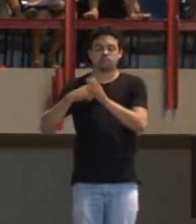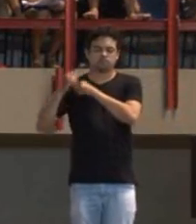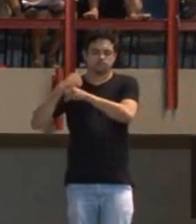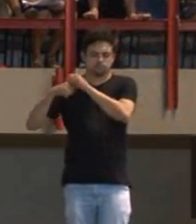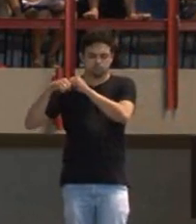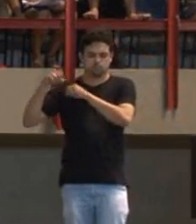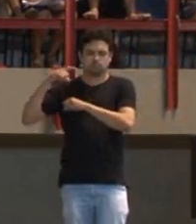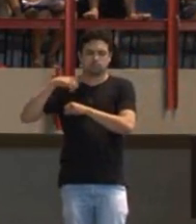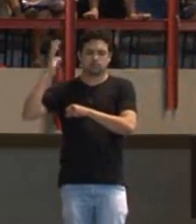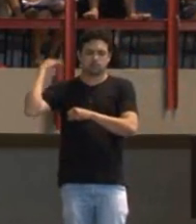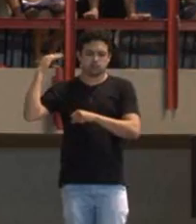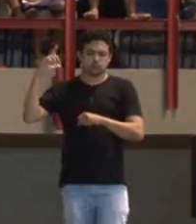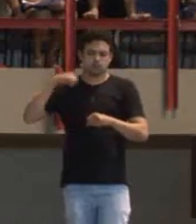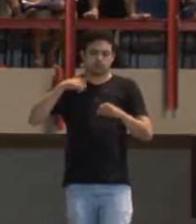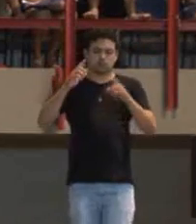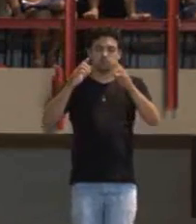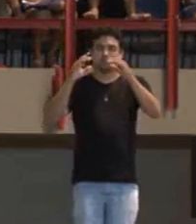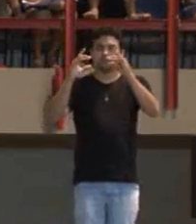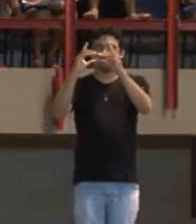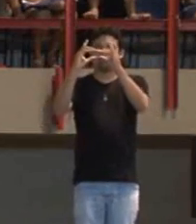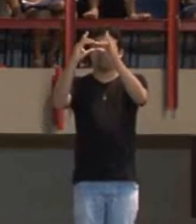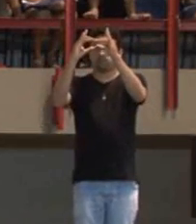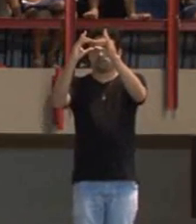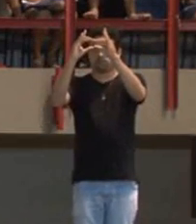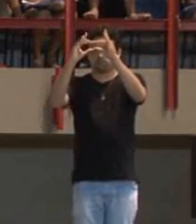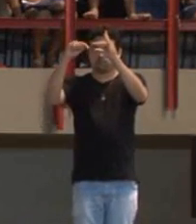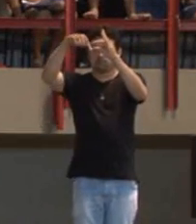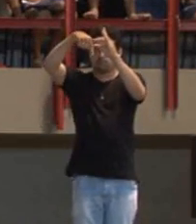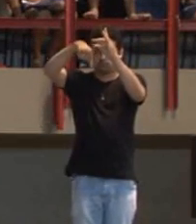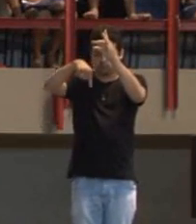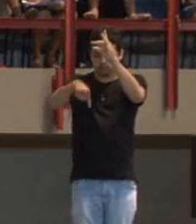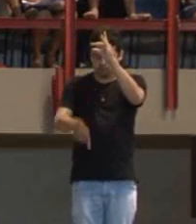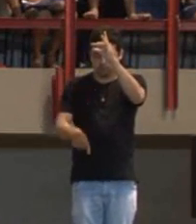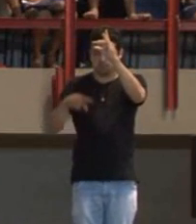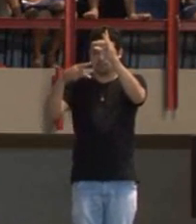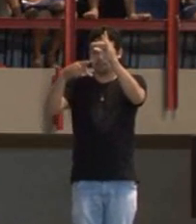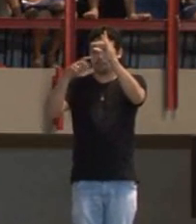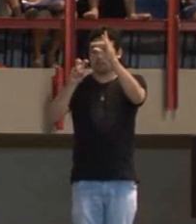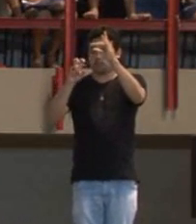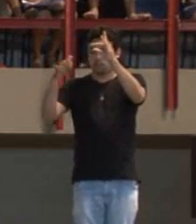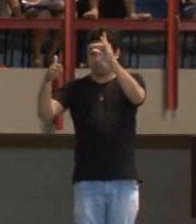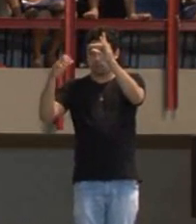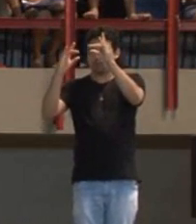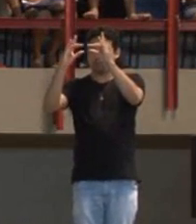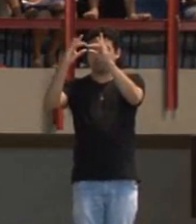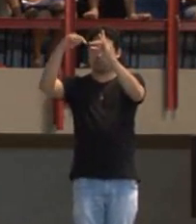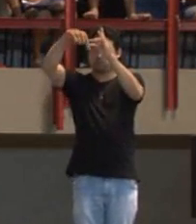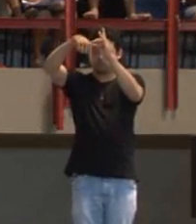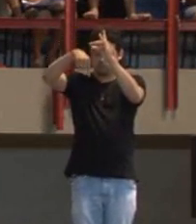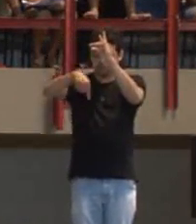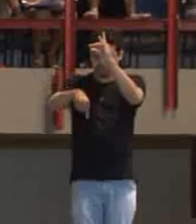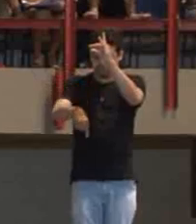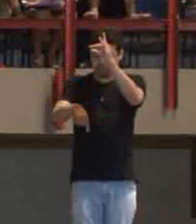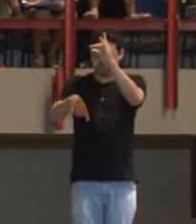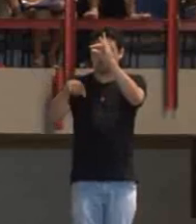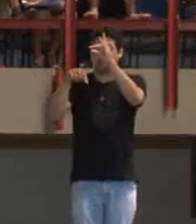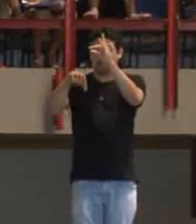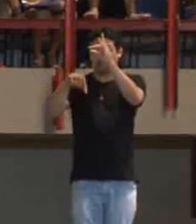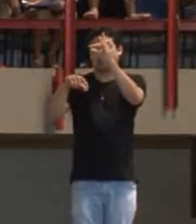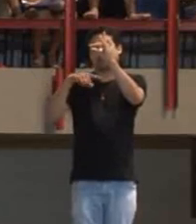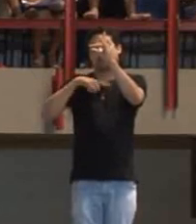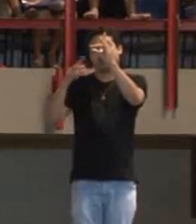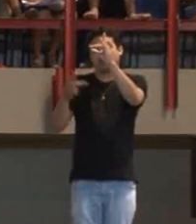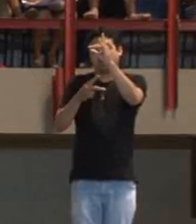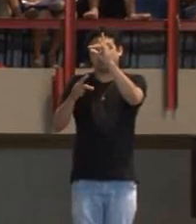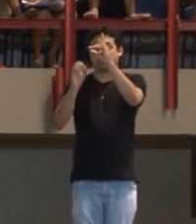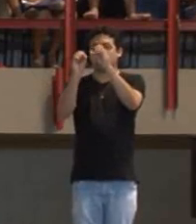atrás, explodiu uma plataforma da Petrobras, a chamada P51, que era a maior plataforma de petróleo da